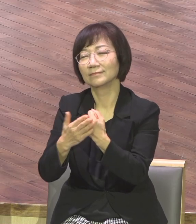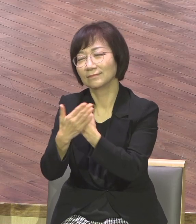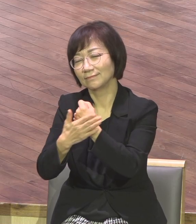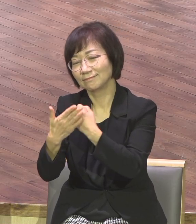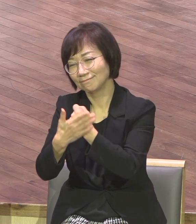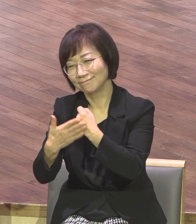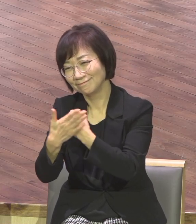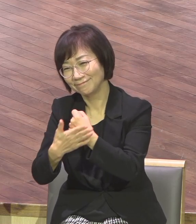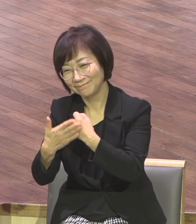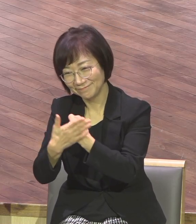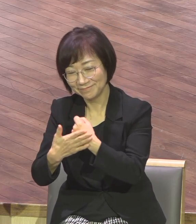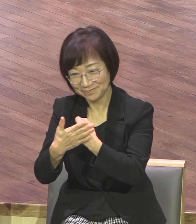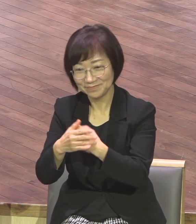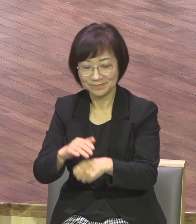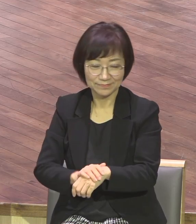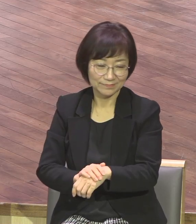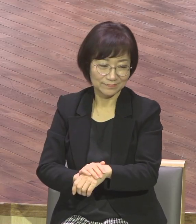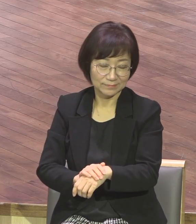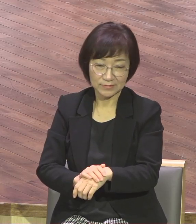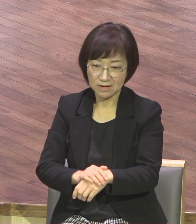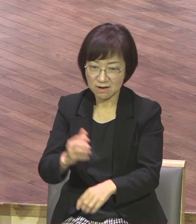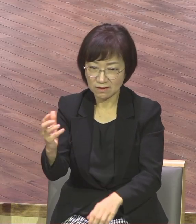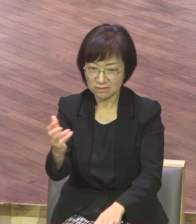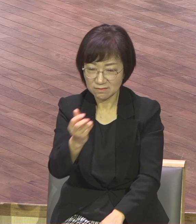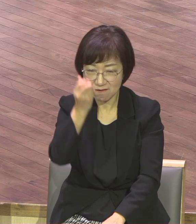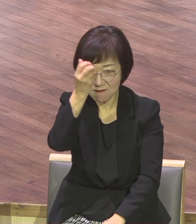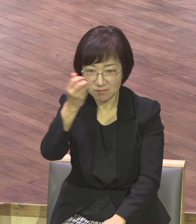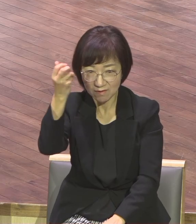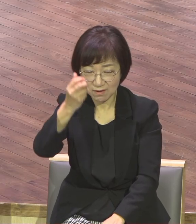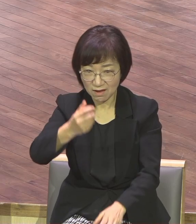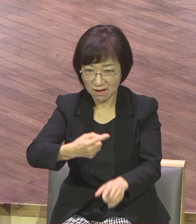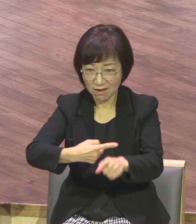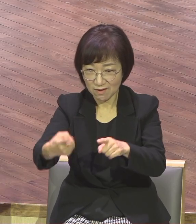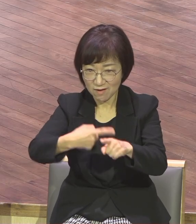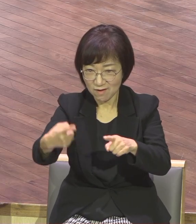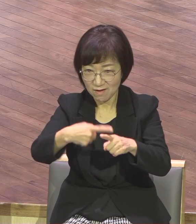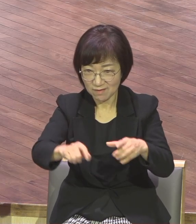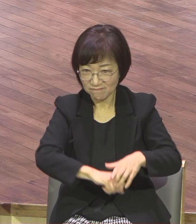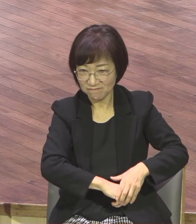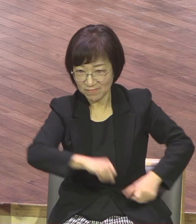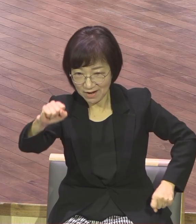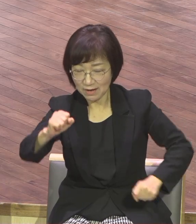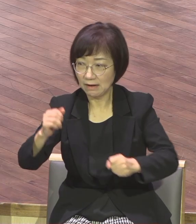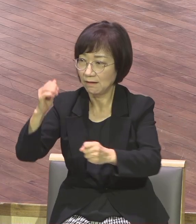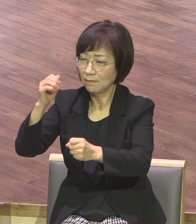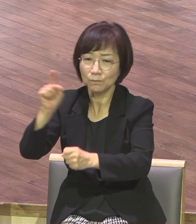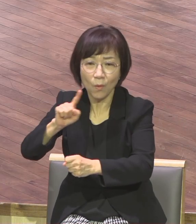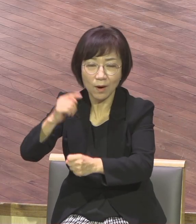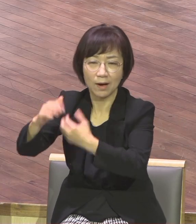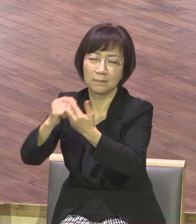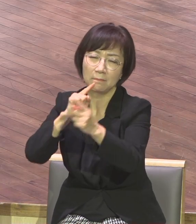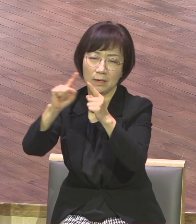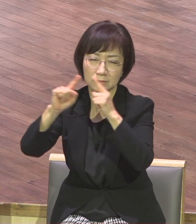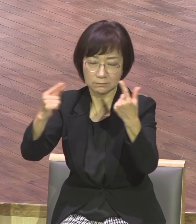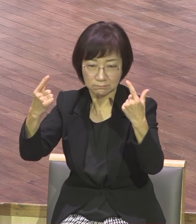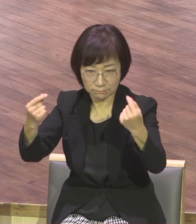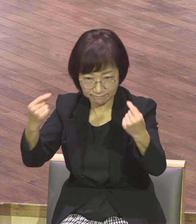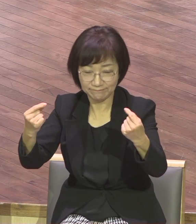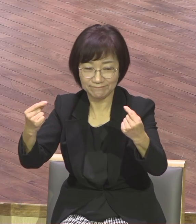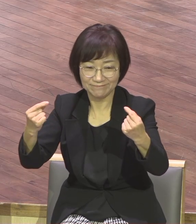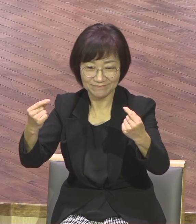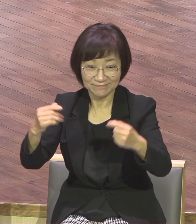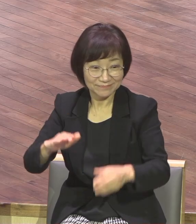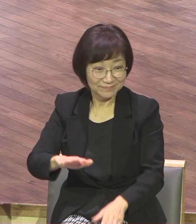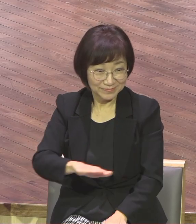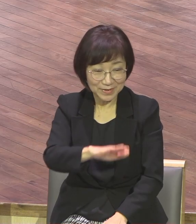대로 자유였습니다. 성의 금 곧 말씀으로 정신갑주를 입어라. 여러분 말씀을